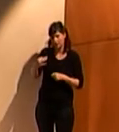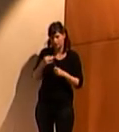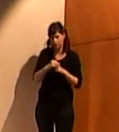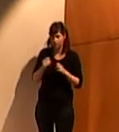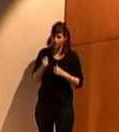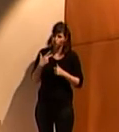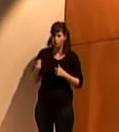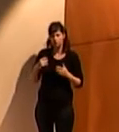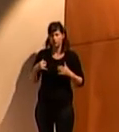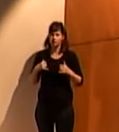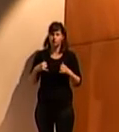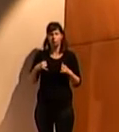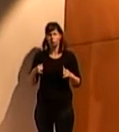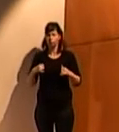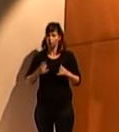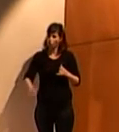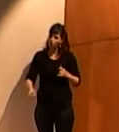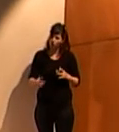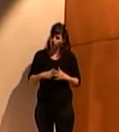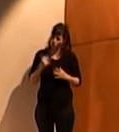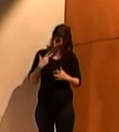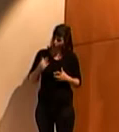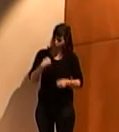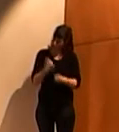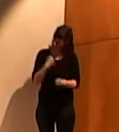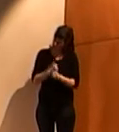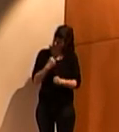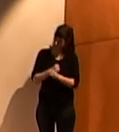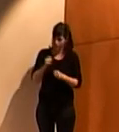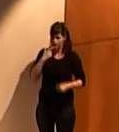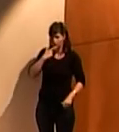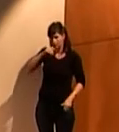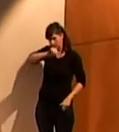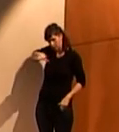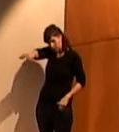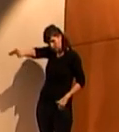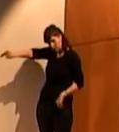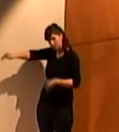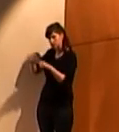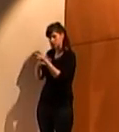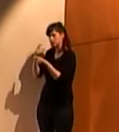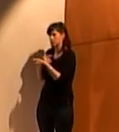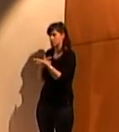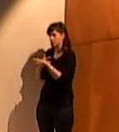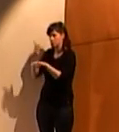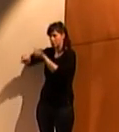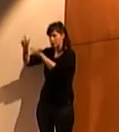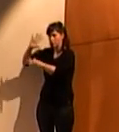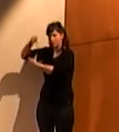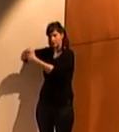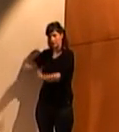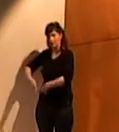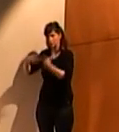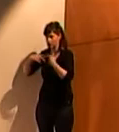non-stop de chantier. Et qu'on a mobilisé non seulement certaines personnes qui ont participé aux